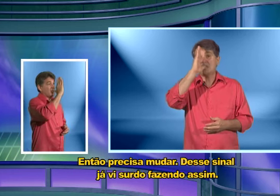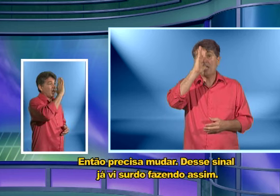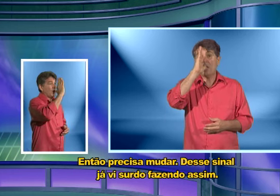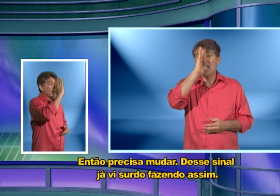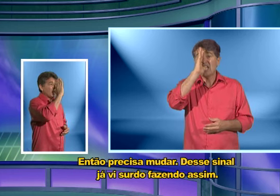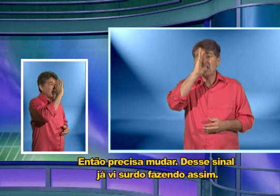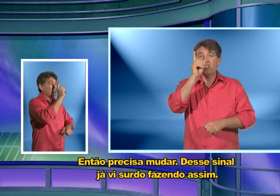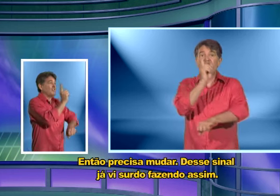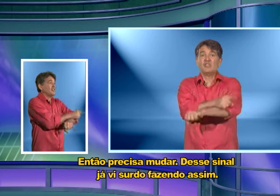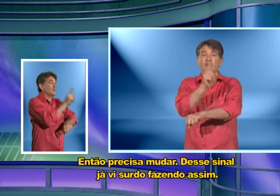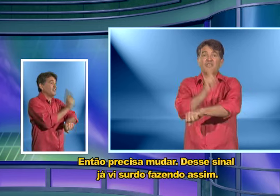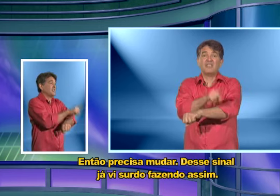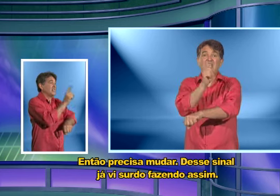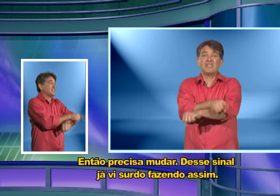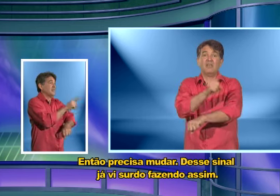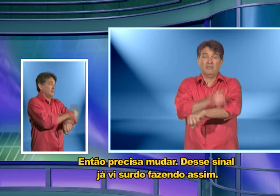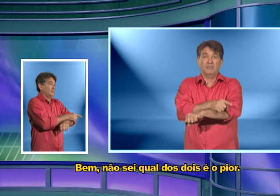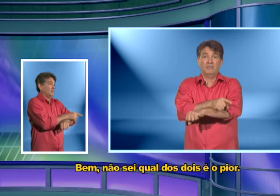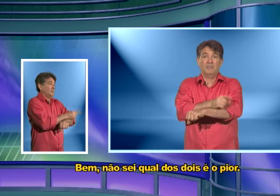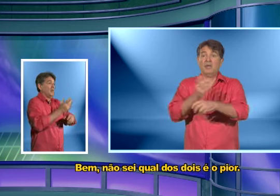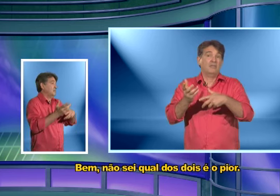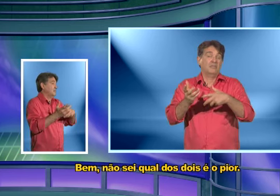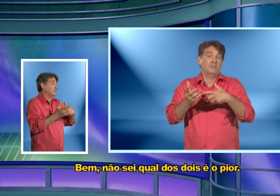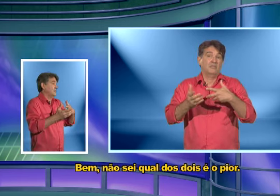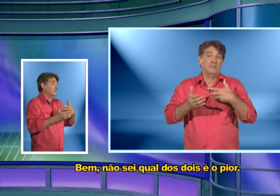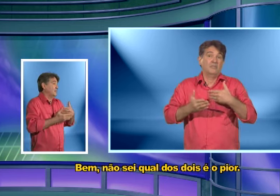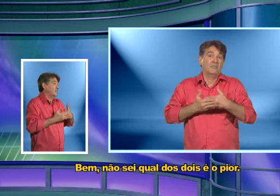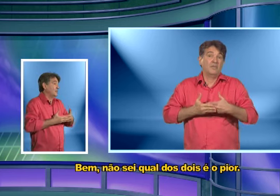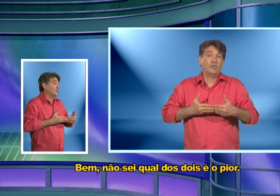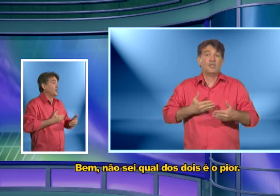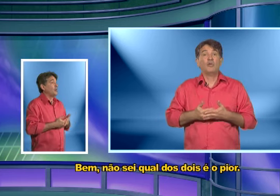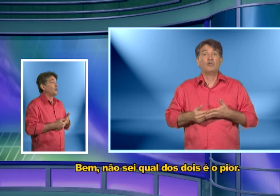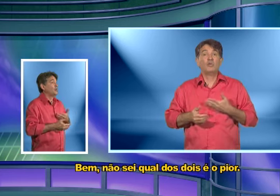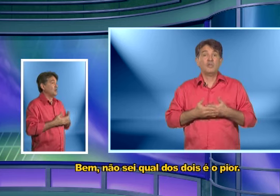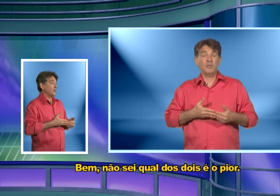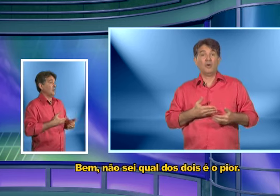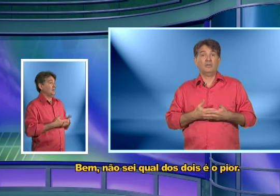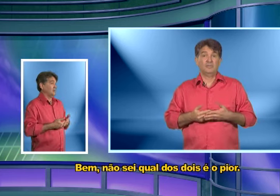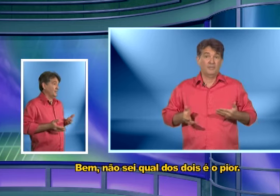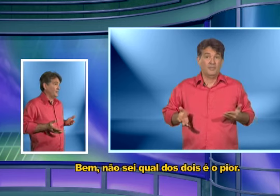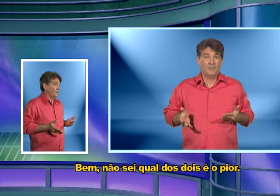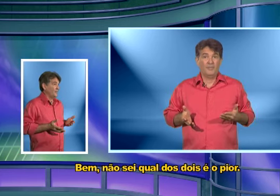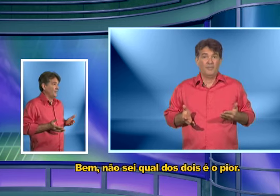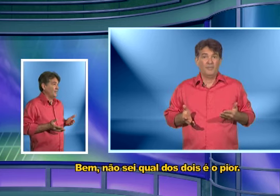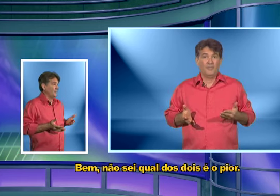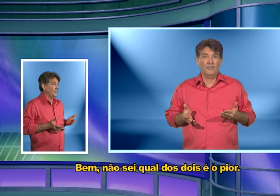Deste sinal, já vi surdo fazendo assim. Bem, não sei qual dos dois é o pior.